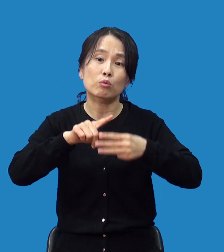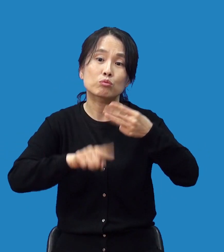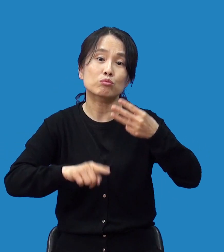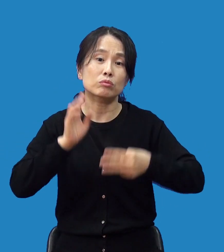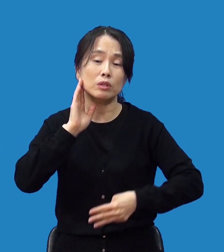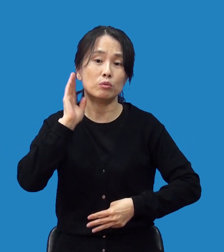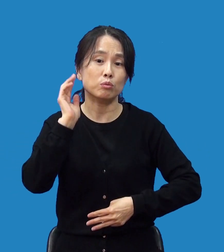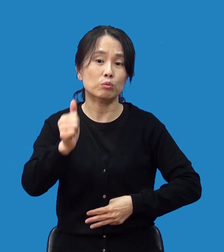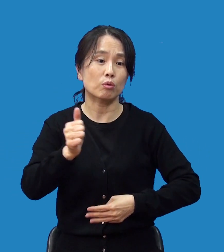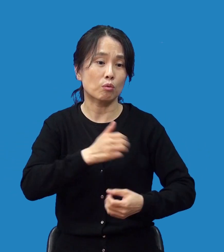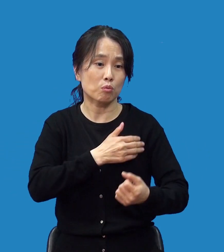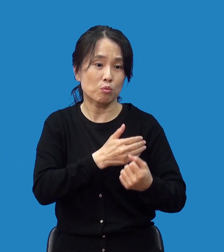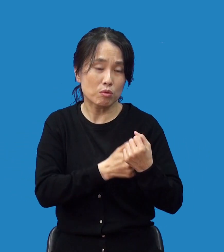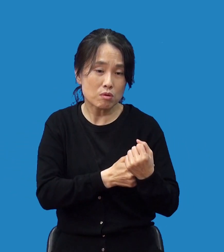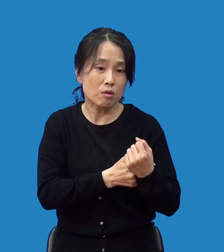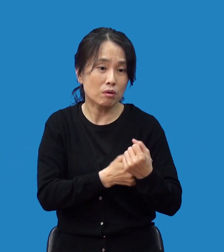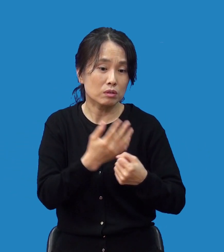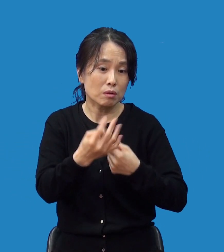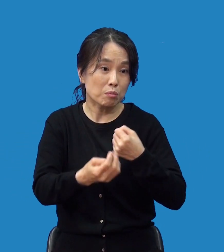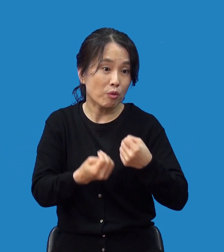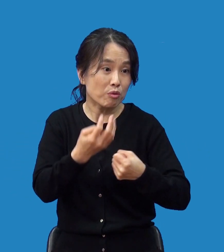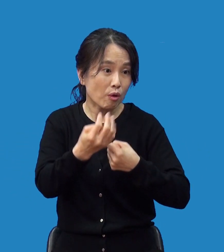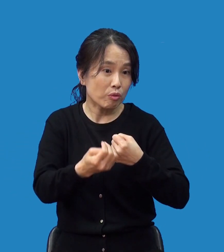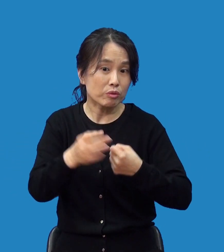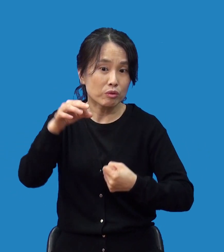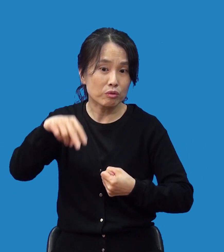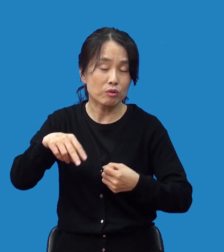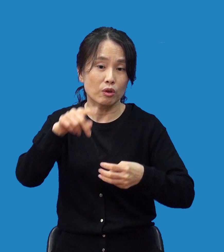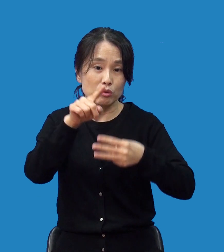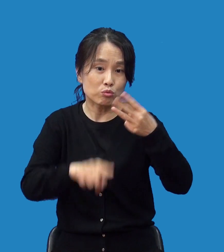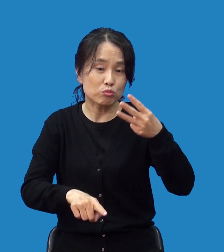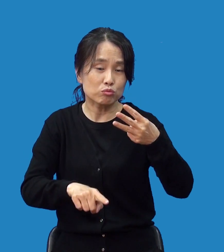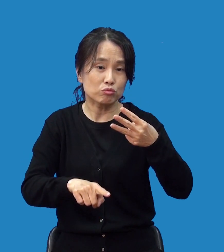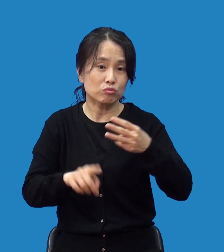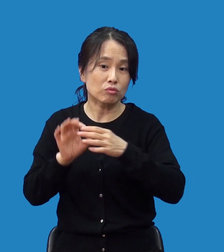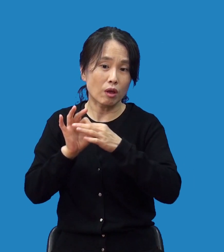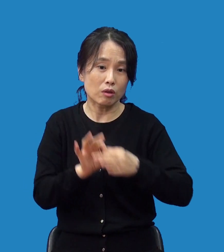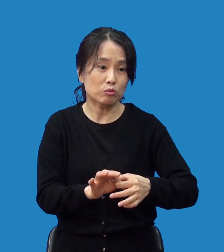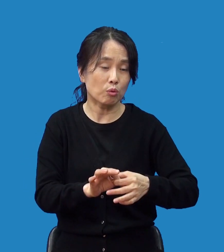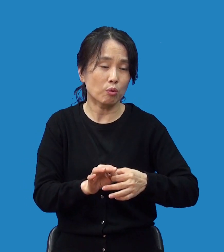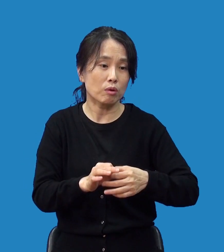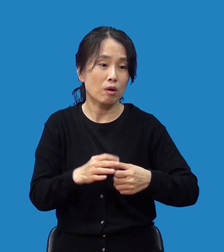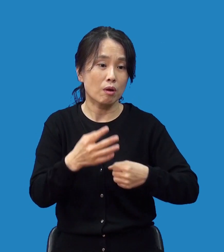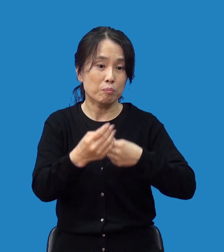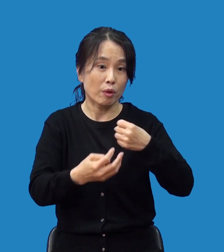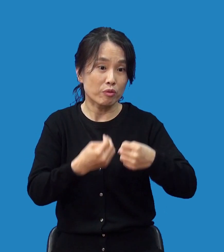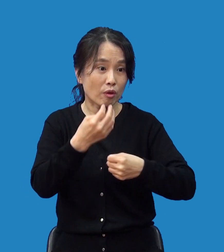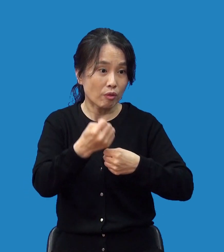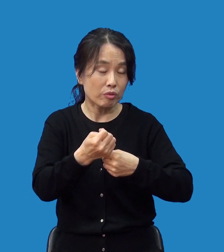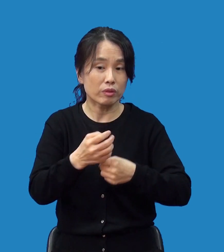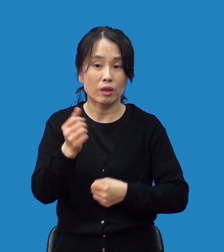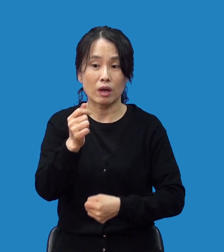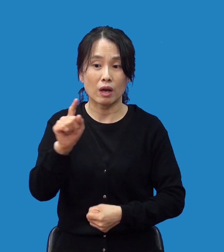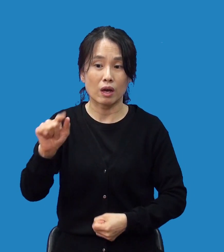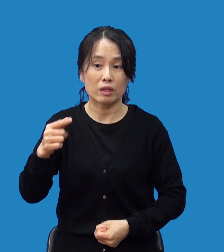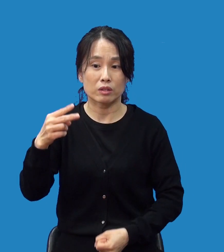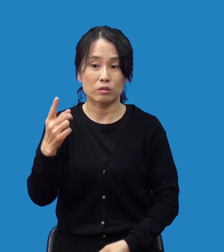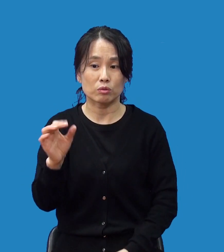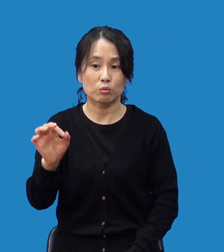갈까요? 윤심이 몇 년 갈까요? 한동훈의 한심이 몇 년이나